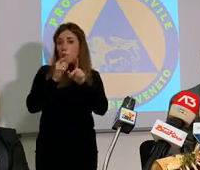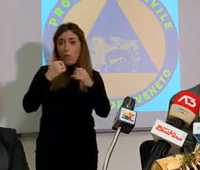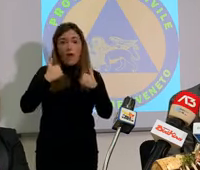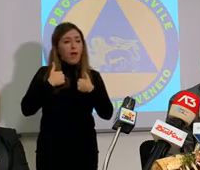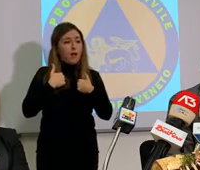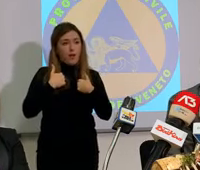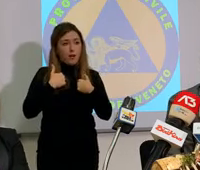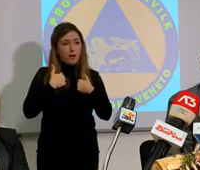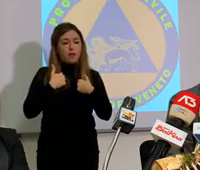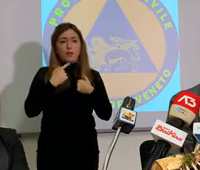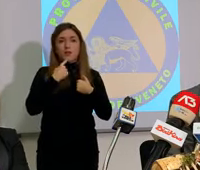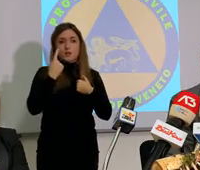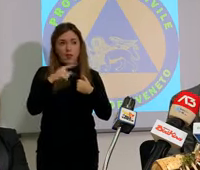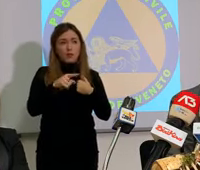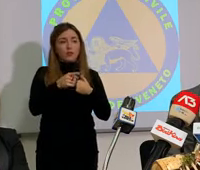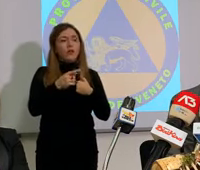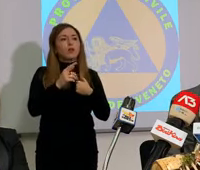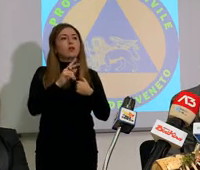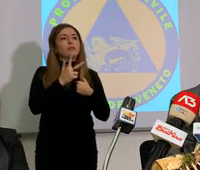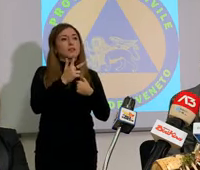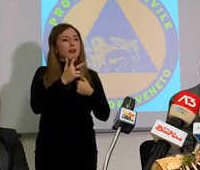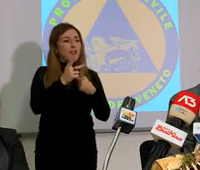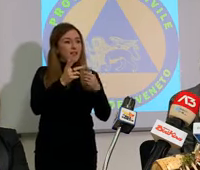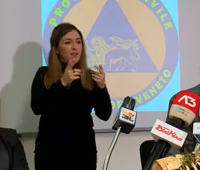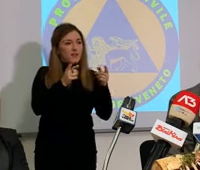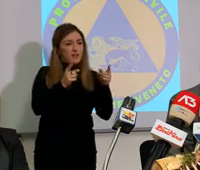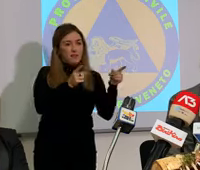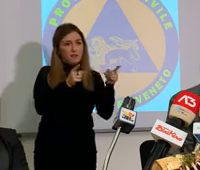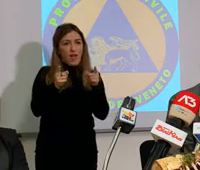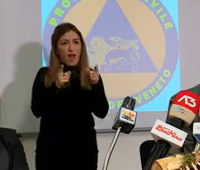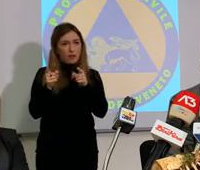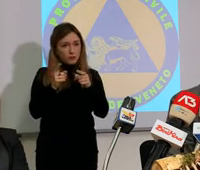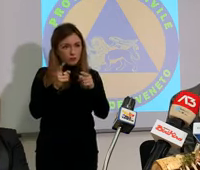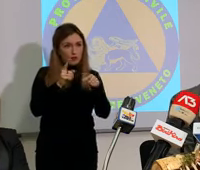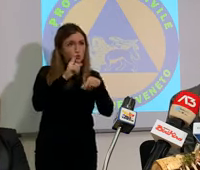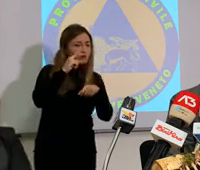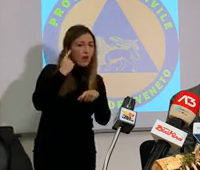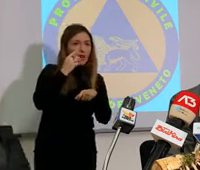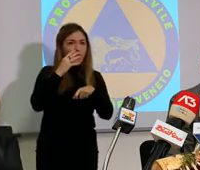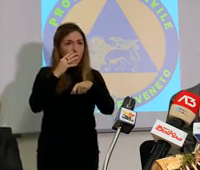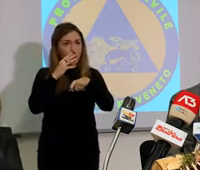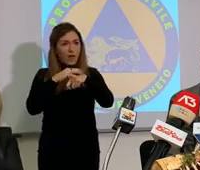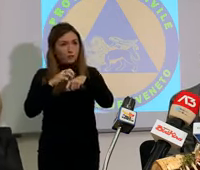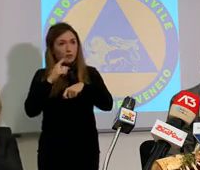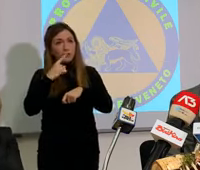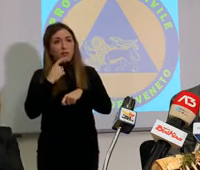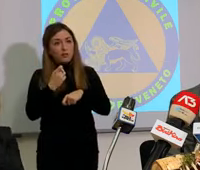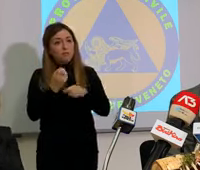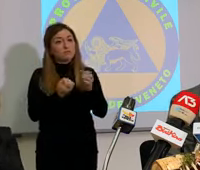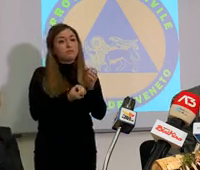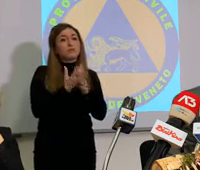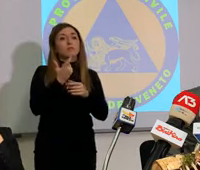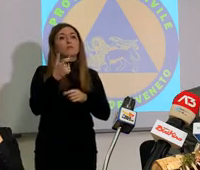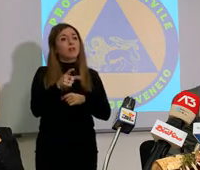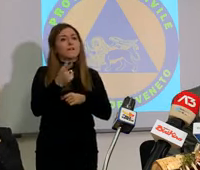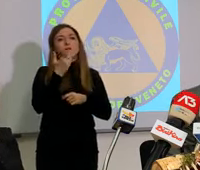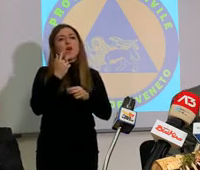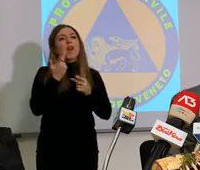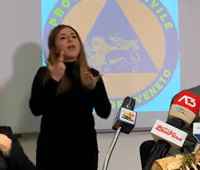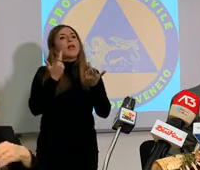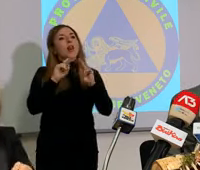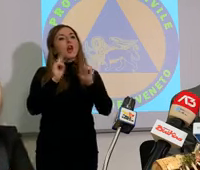prova ne sia che le fasce e le tre fasce vorrei ricordarlo nascono per evitare il log da dell'oggetto 2 istanti fa guardare la zona rossa